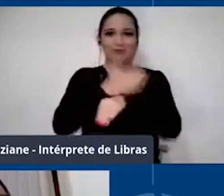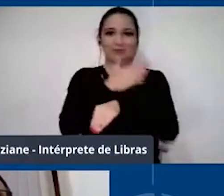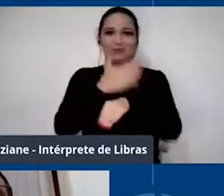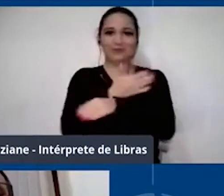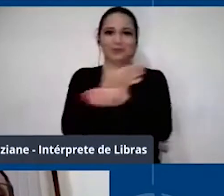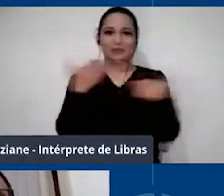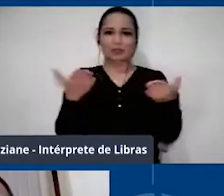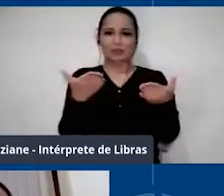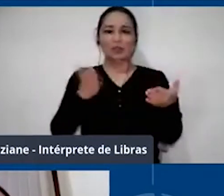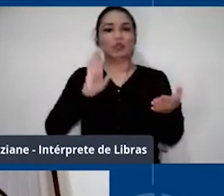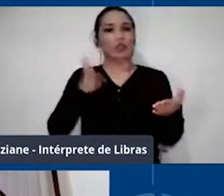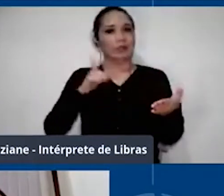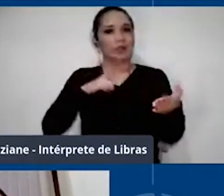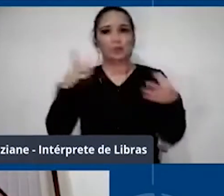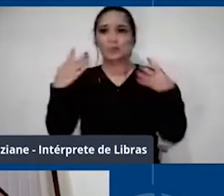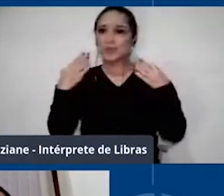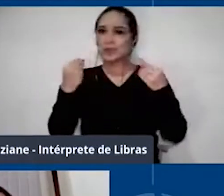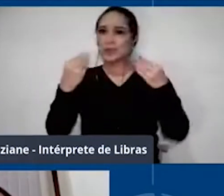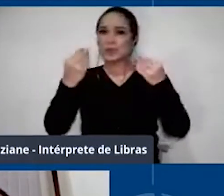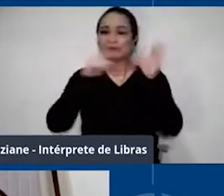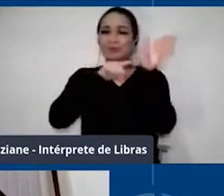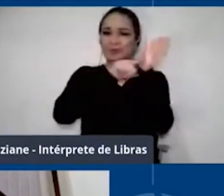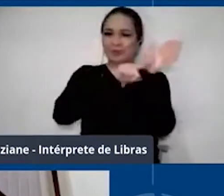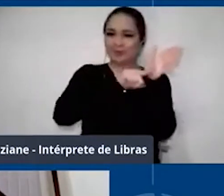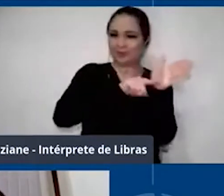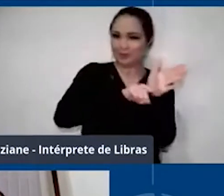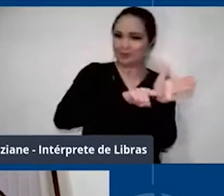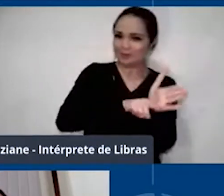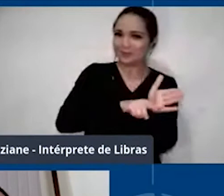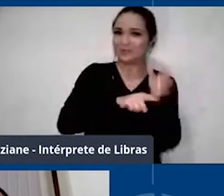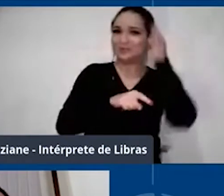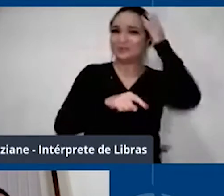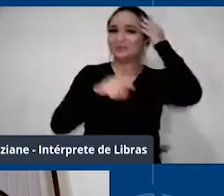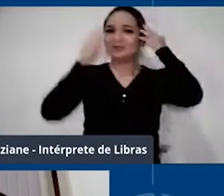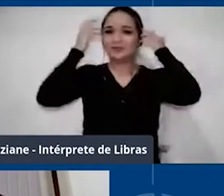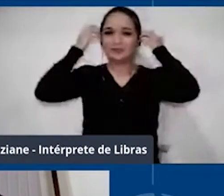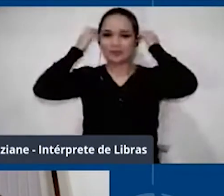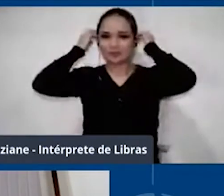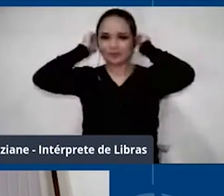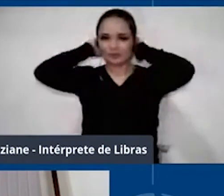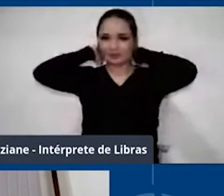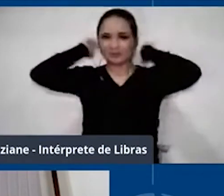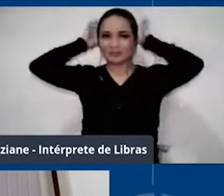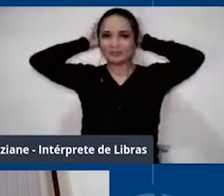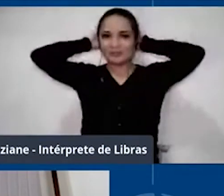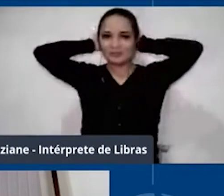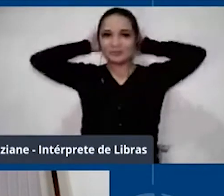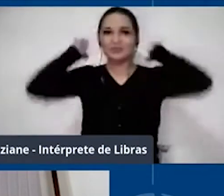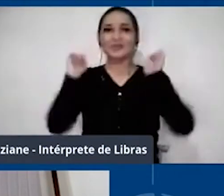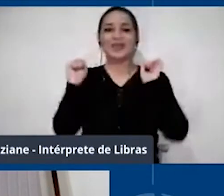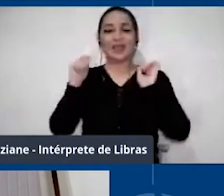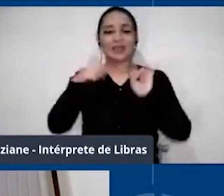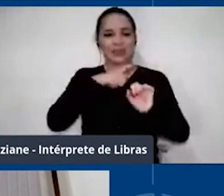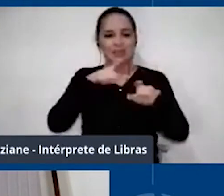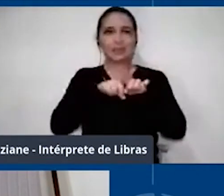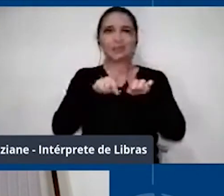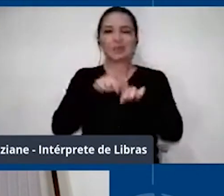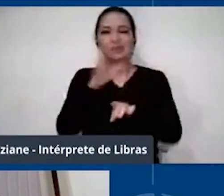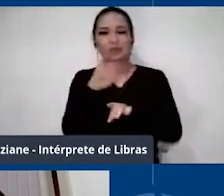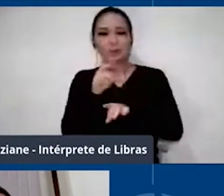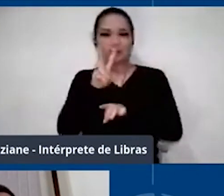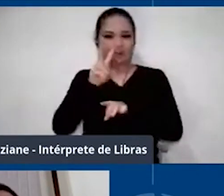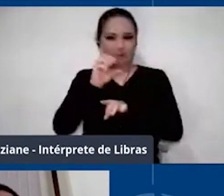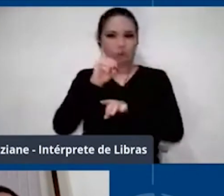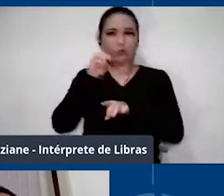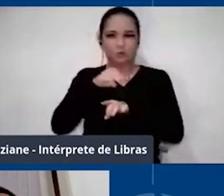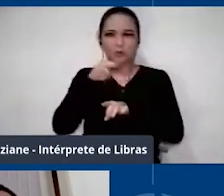temos bastantes interessados em fazer algumas perguntas para a senhora. A gente tem aí em torno de uns 20 minutos